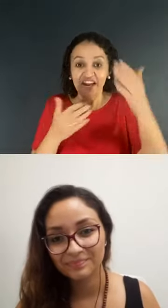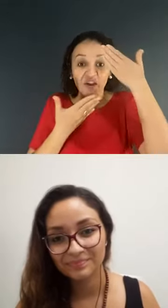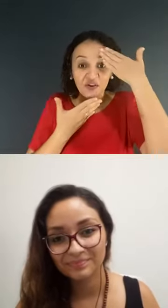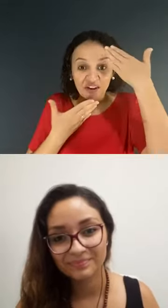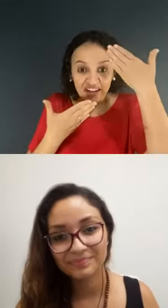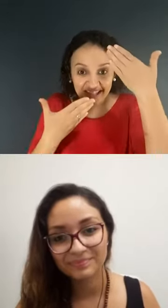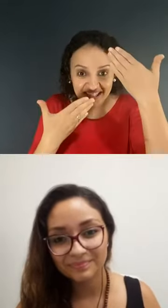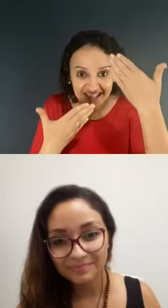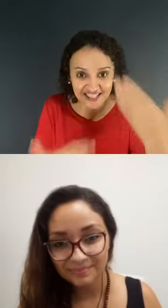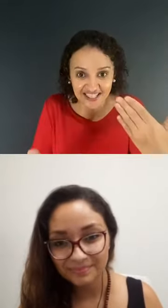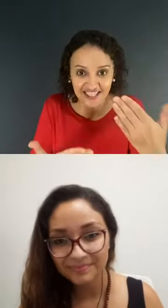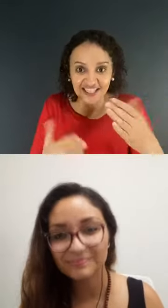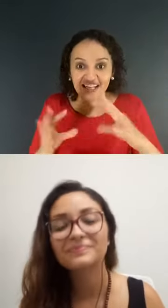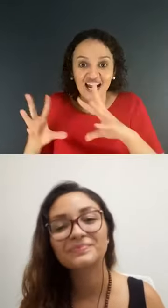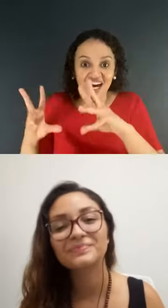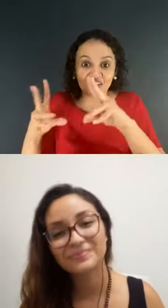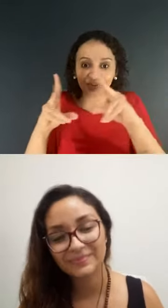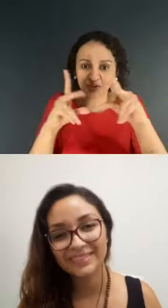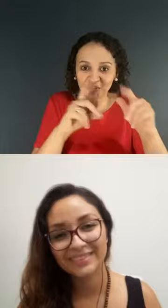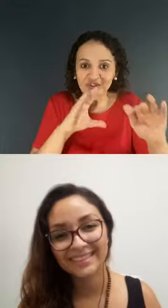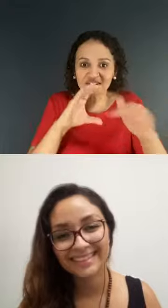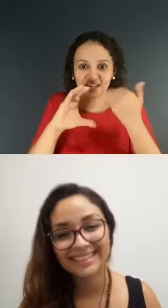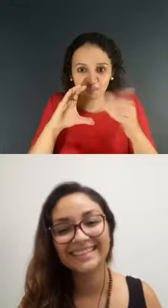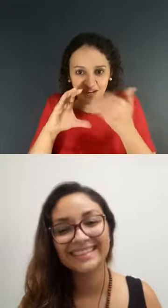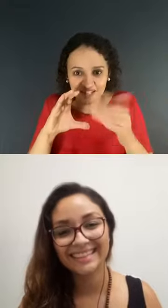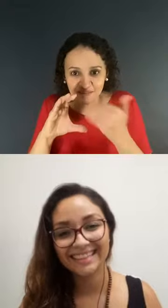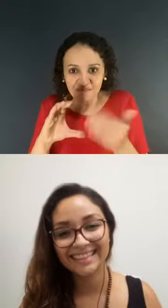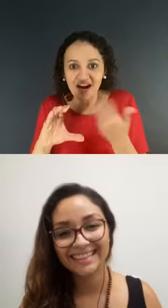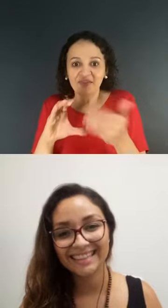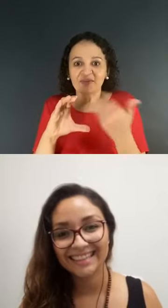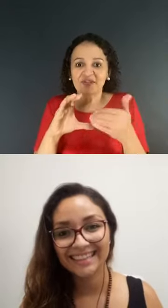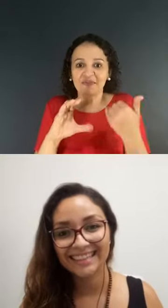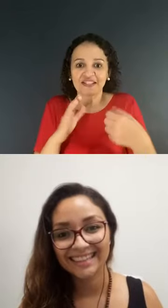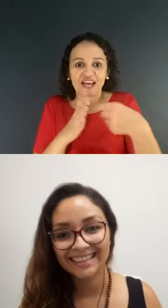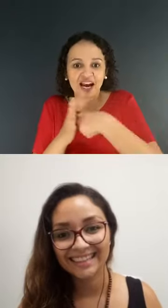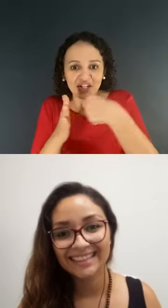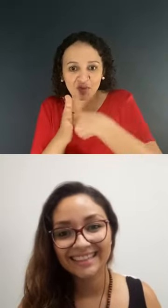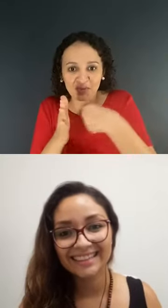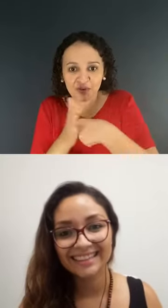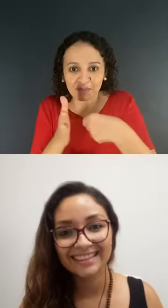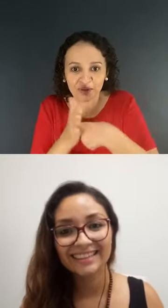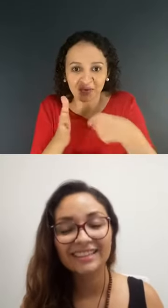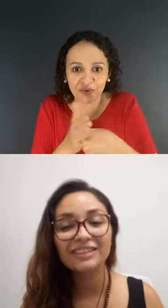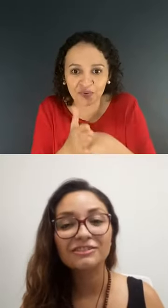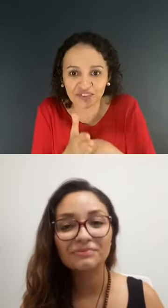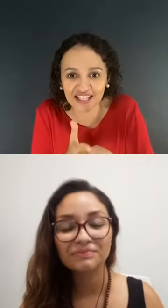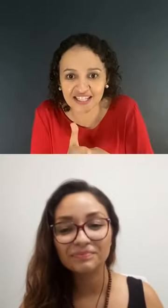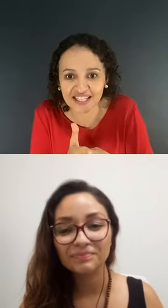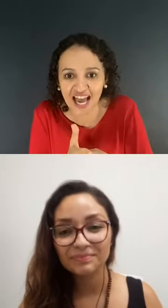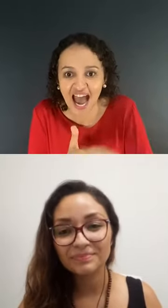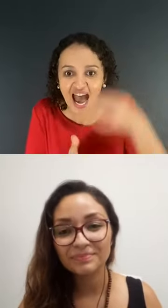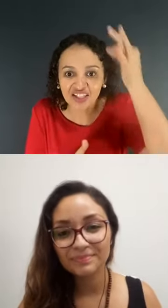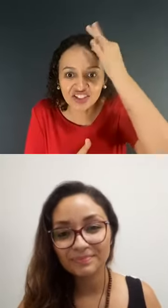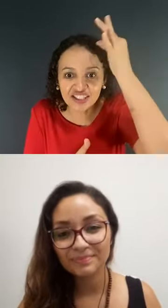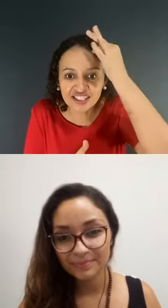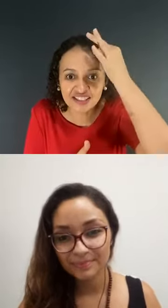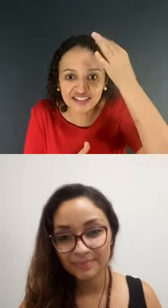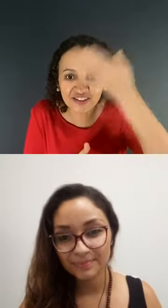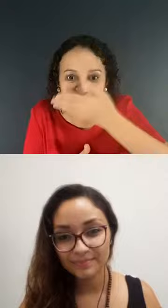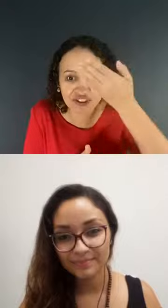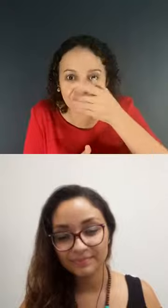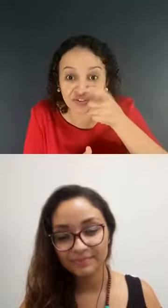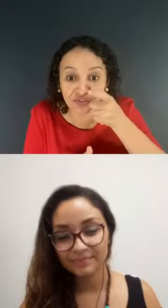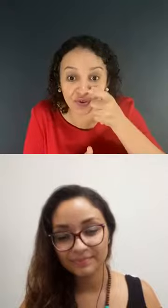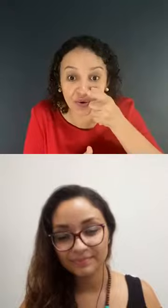Ok, eu quero agradecer a todos que participaram com as suas mensagens, com as suas perguntas. A